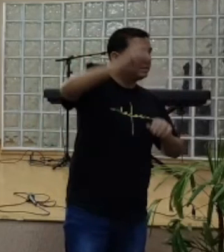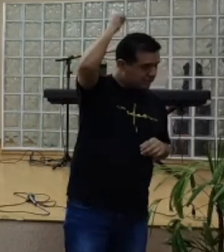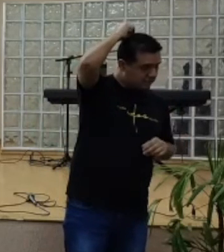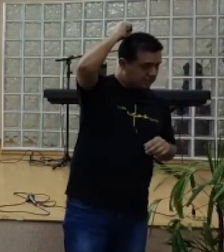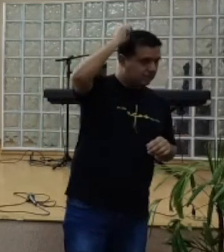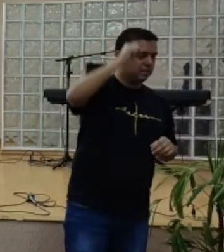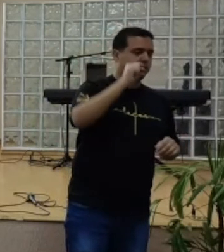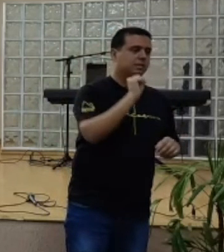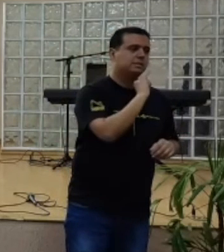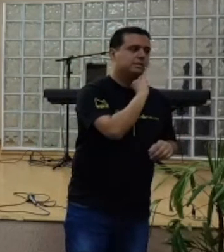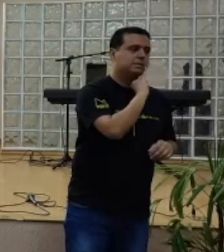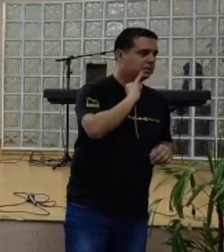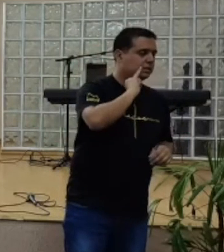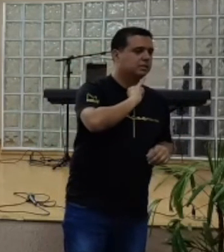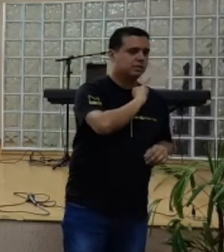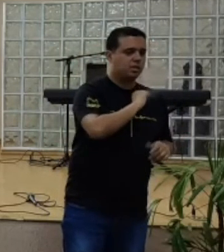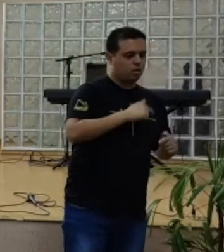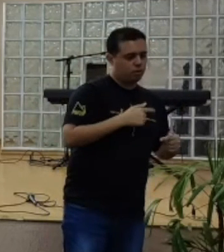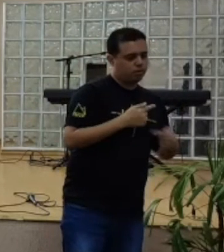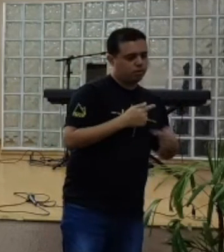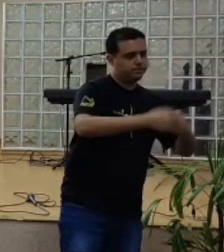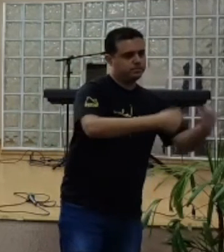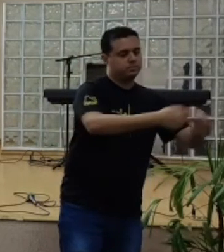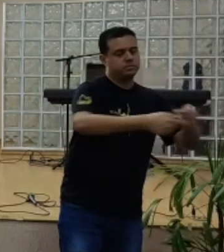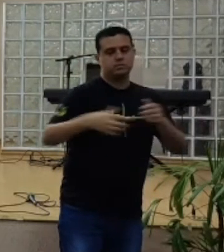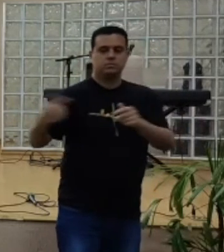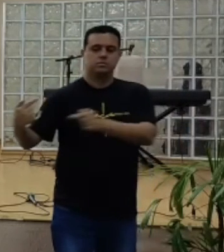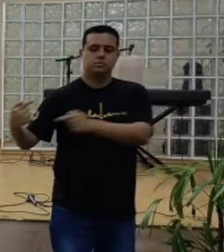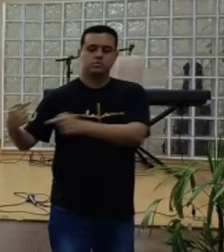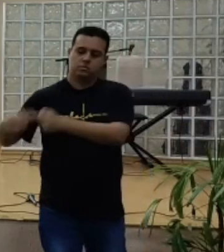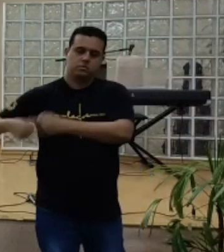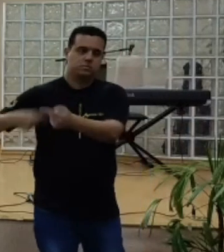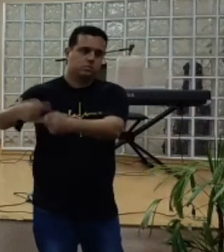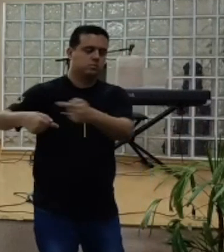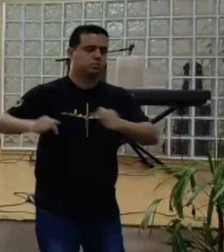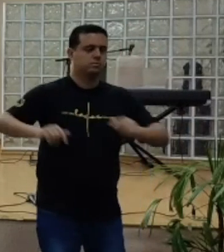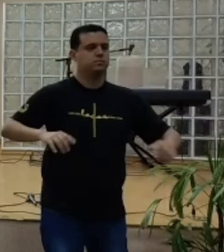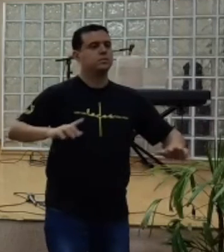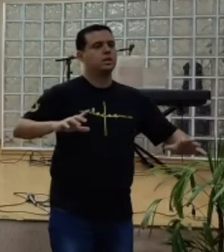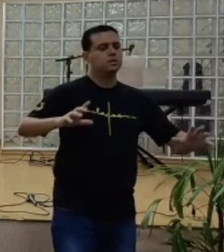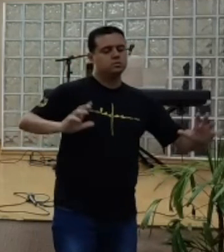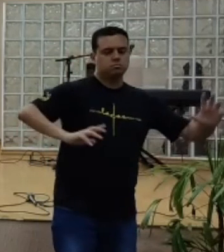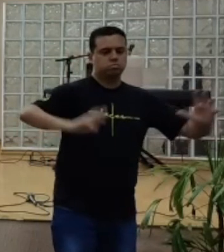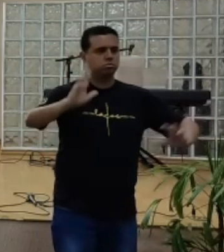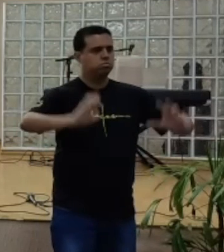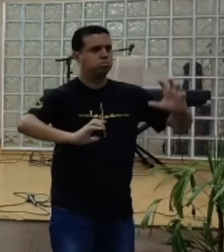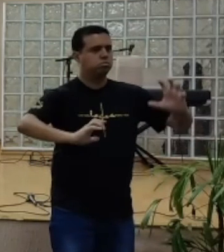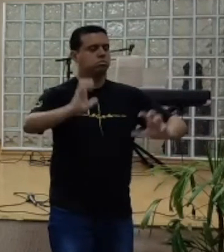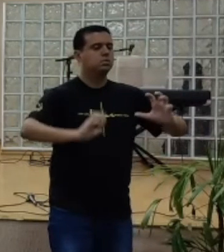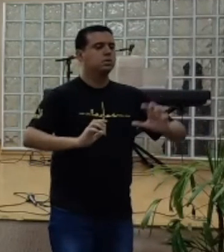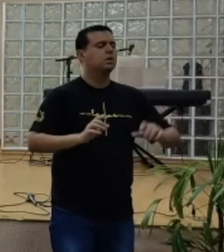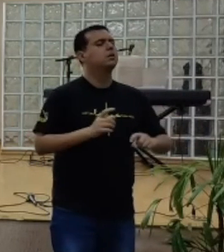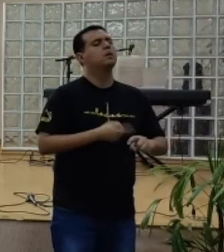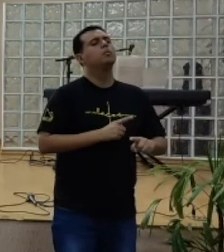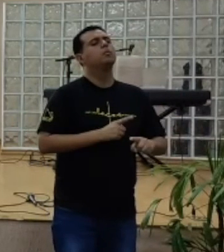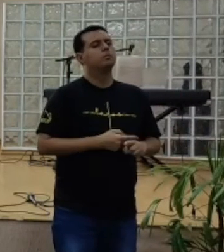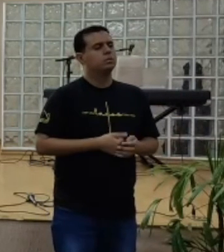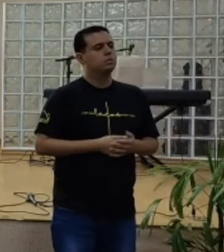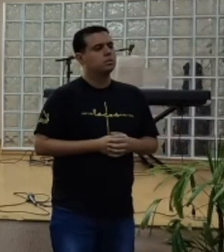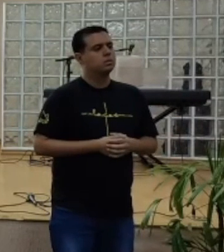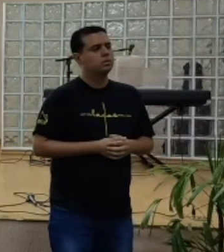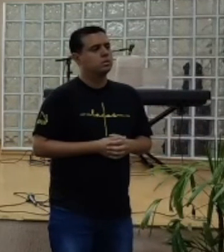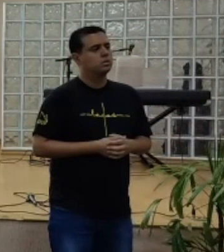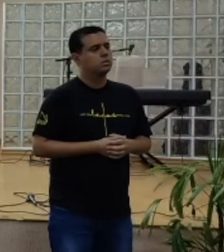a luta dos descendentes de Isaac, ela é perpetuada na história do Antigo Testamento. E por que isto? E ele diz,